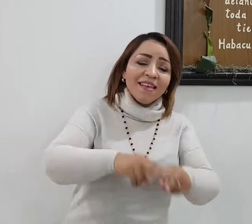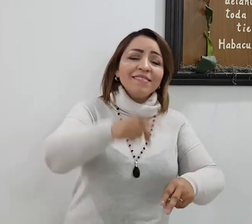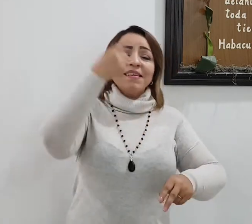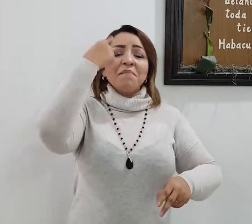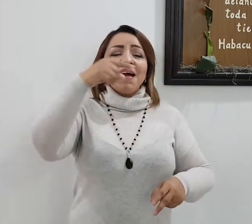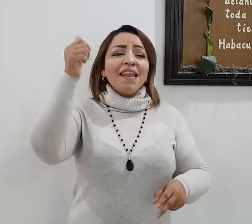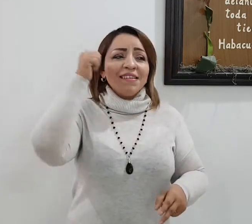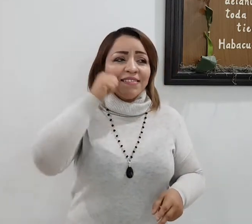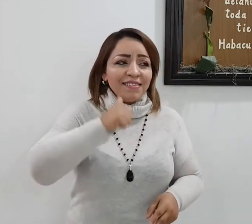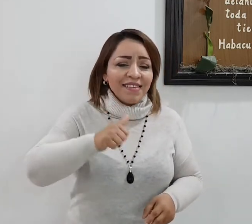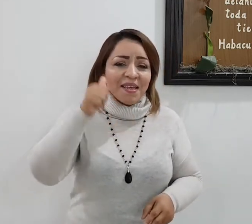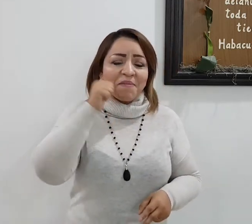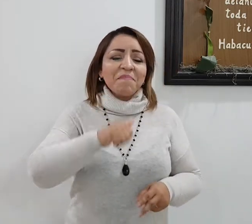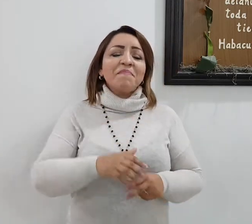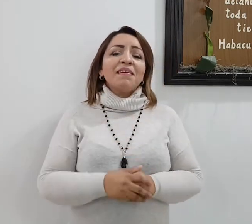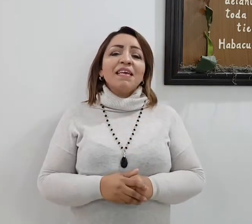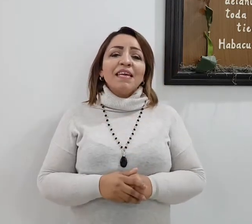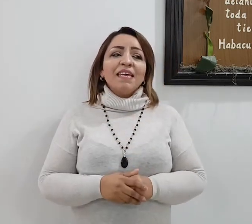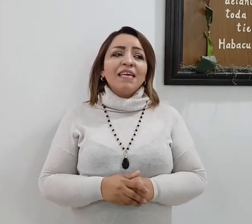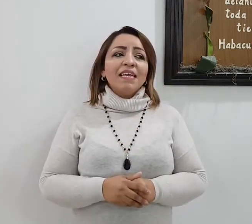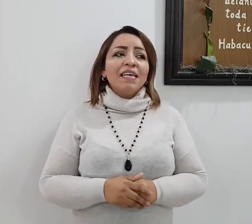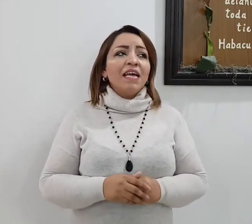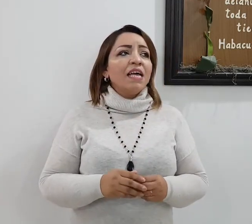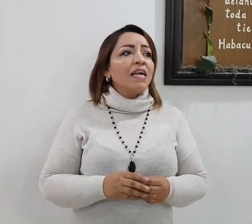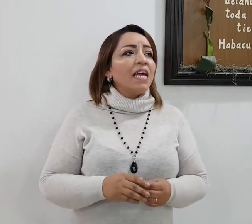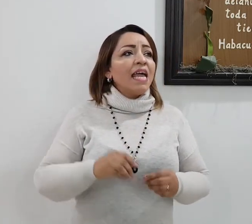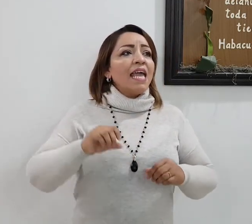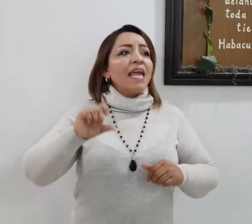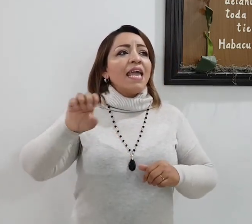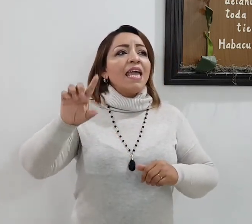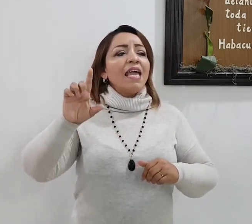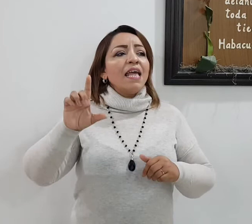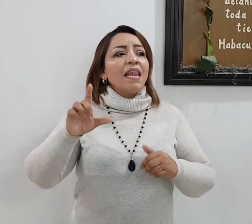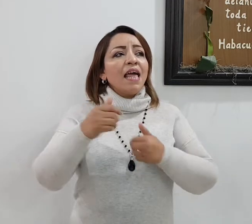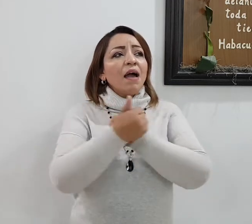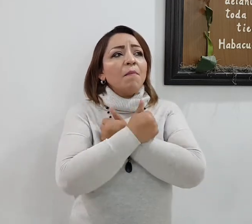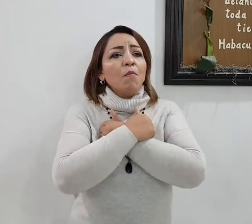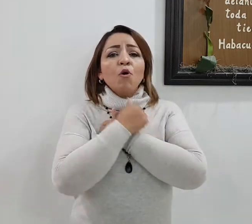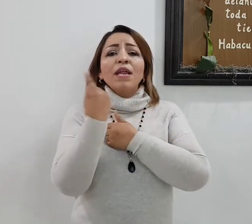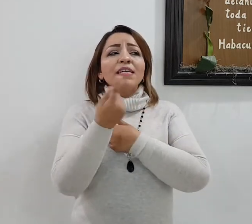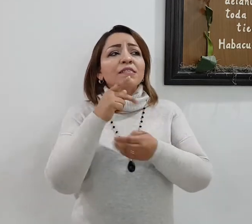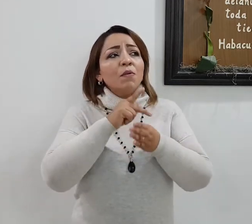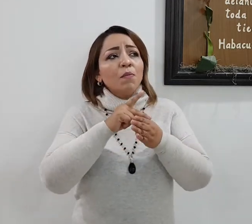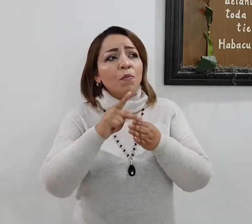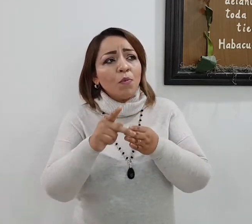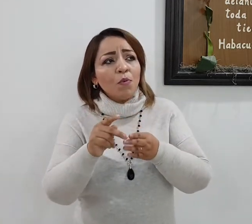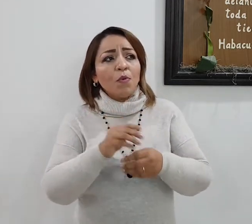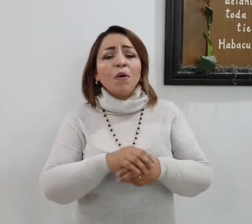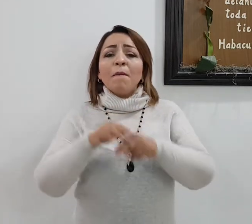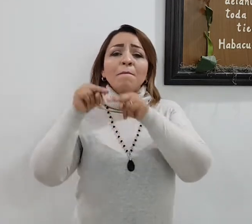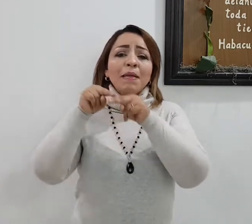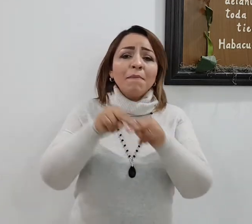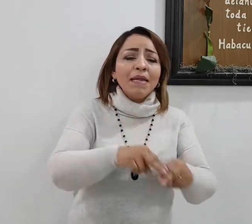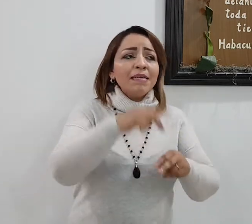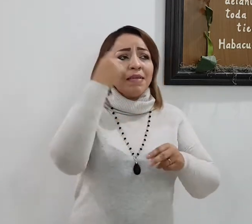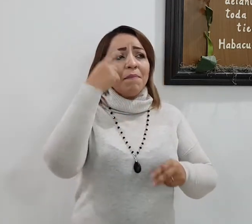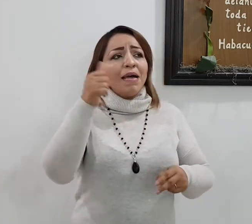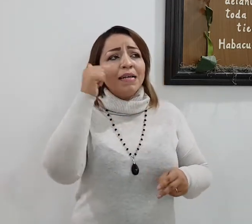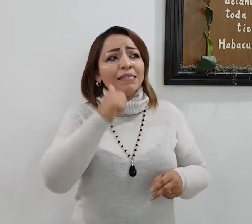son verdaderas, todas ellas son justas. Todo, hermano. Yo no puedo excluir nada aquí. Todo.